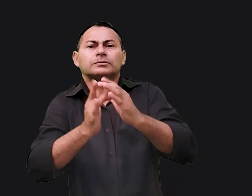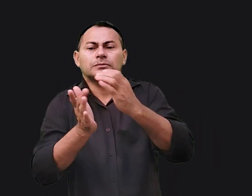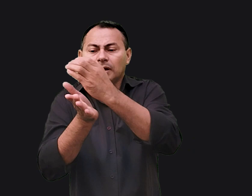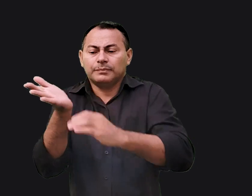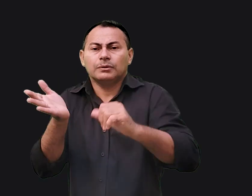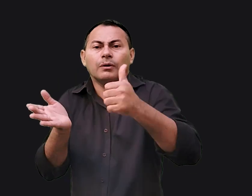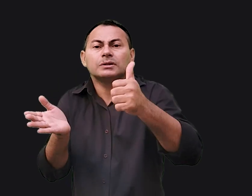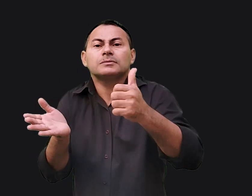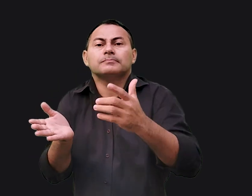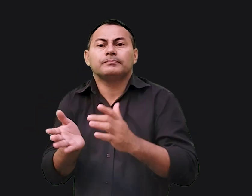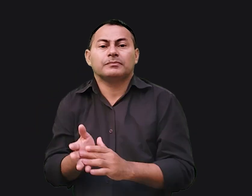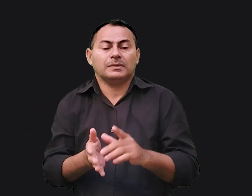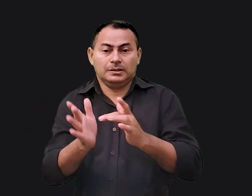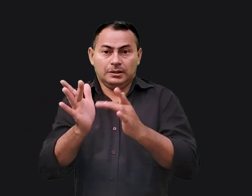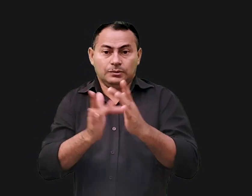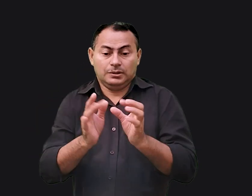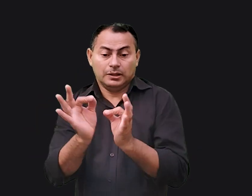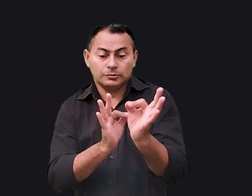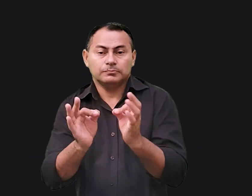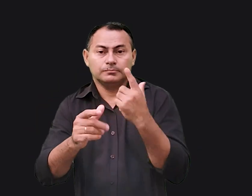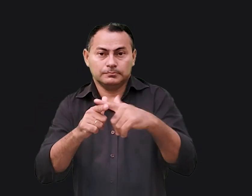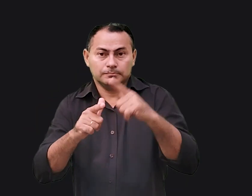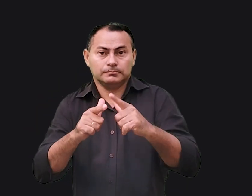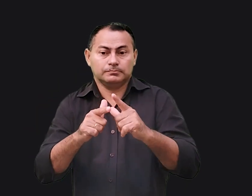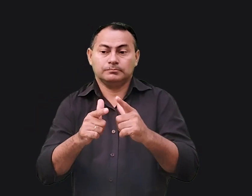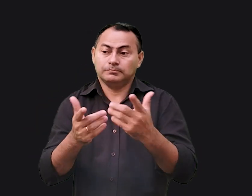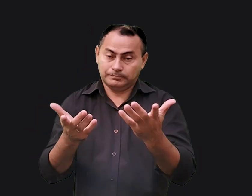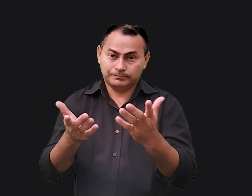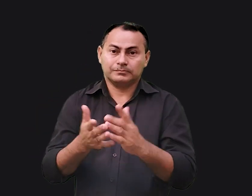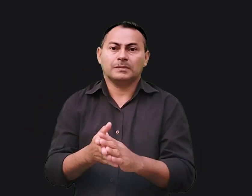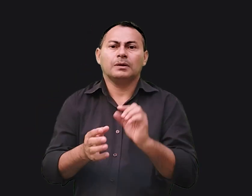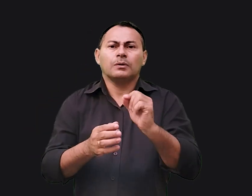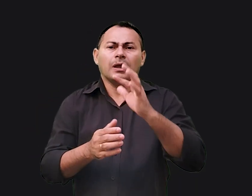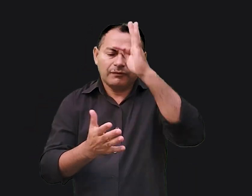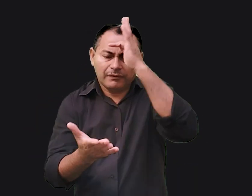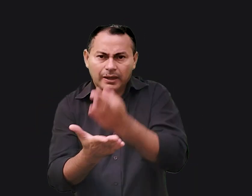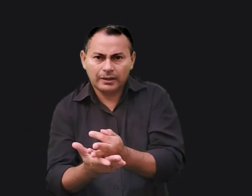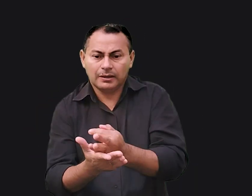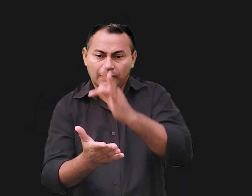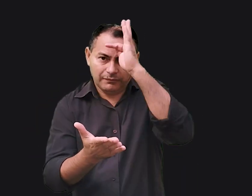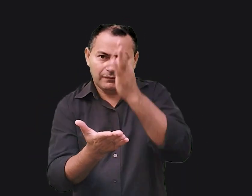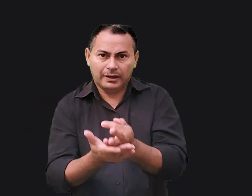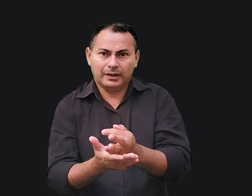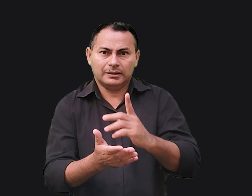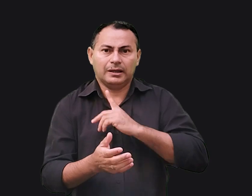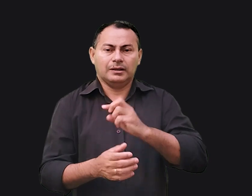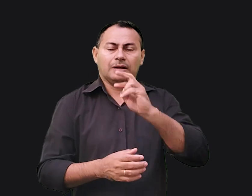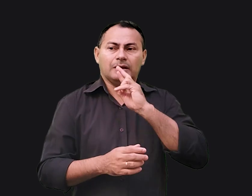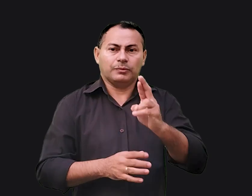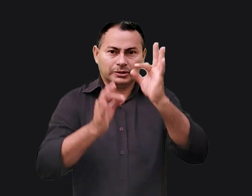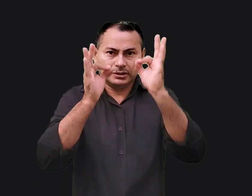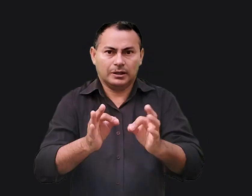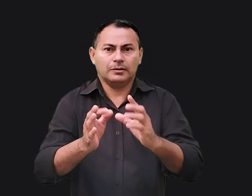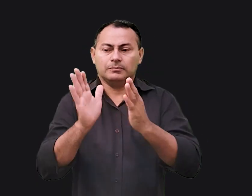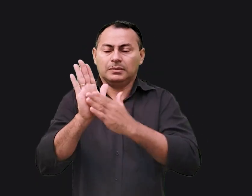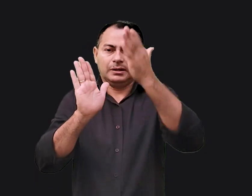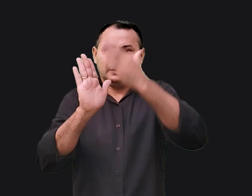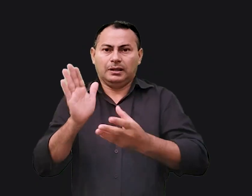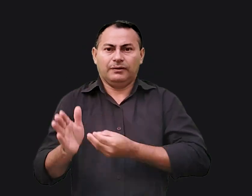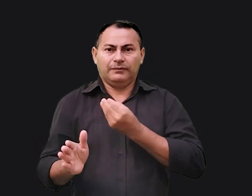no capítulo 11? Ele é a solução para os problemas insolúveis. O que é fé? Fé é ter as respostas certas às provações da